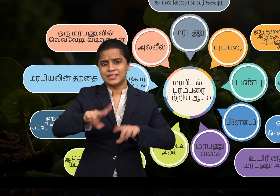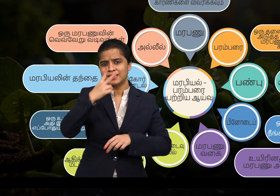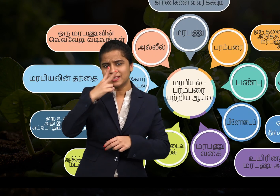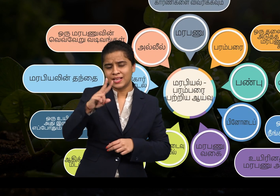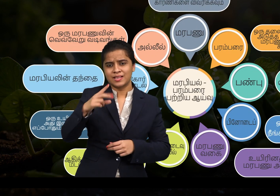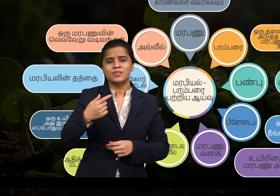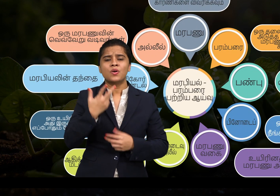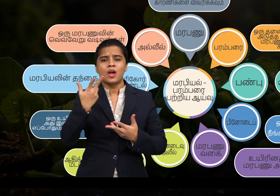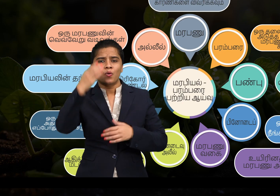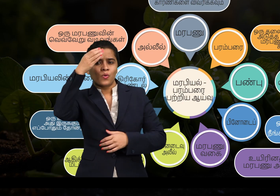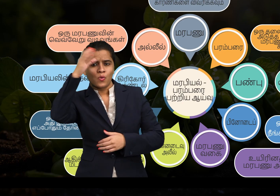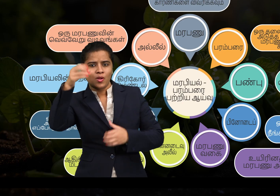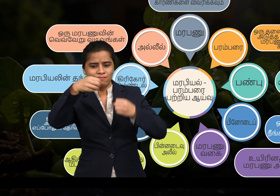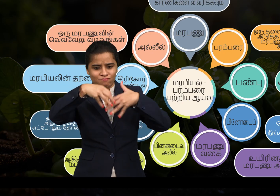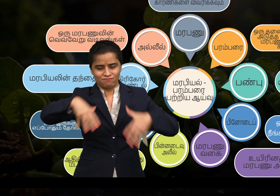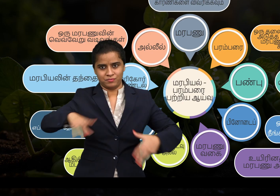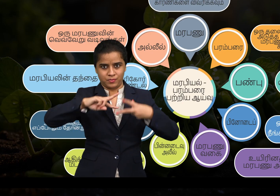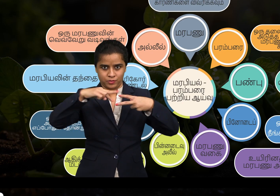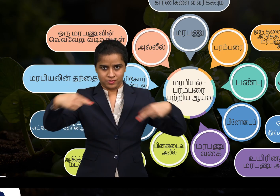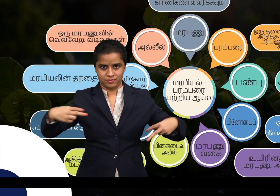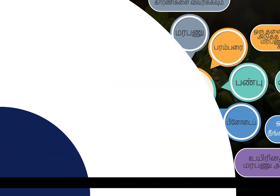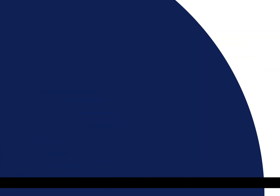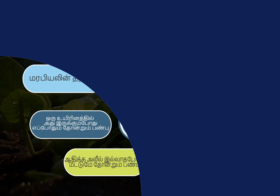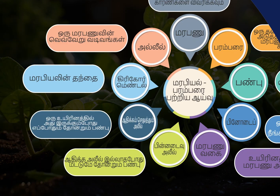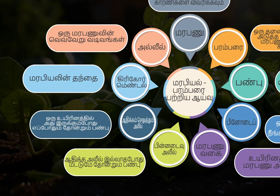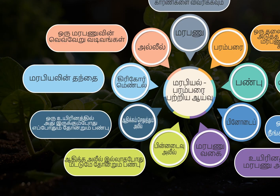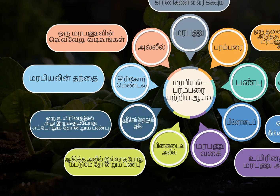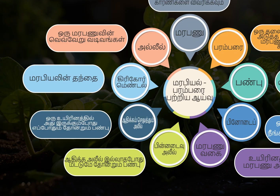பரம்பரை பற்றிய கருத்து வரைபடத்தை பார்ப்போம்.